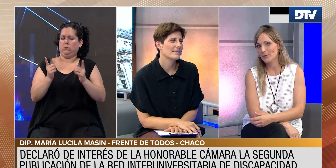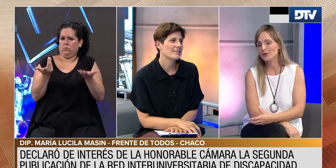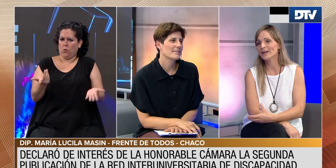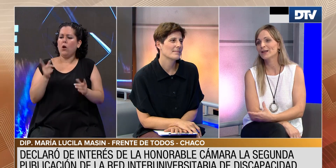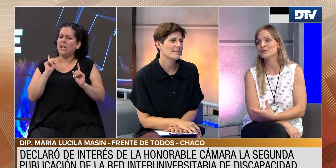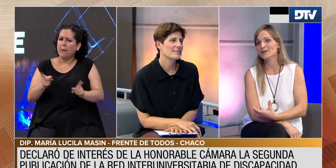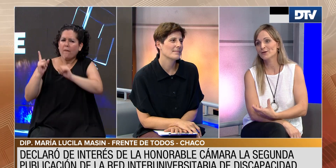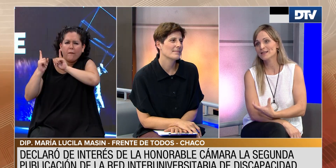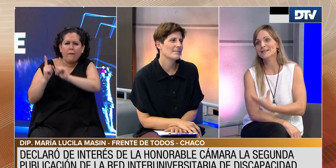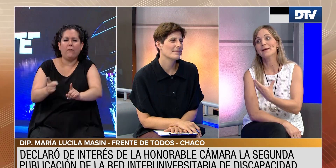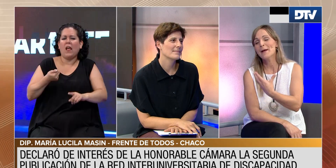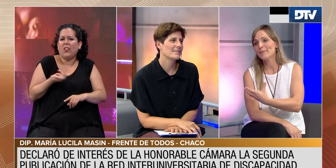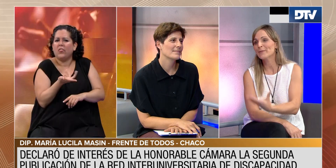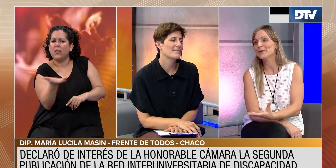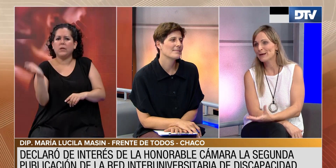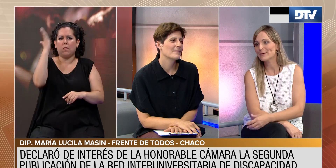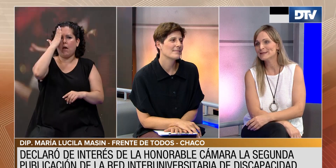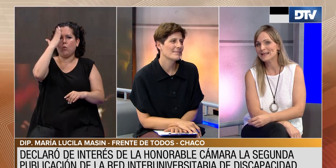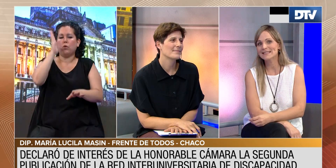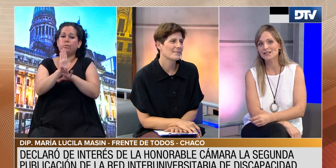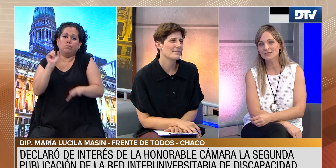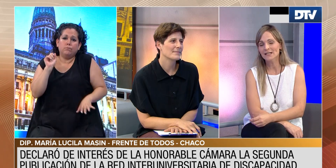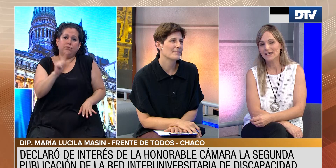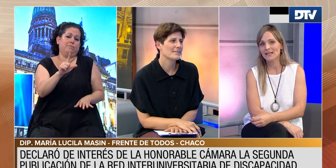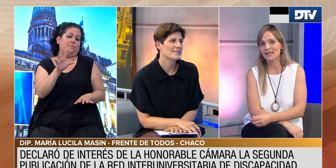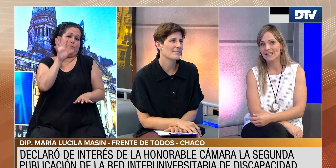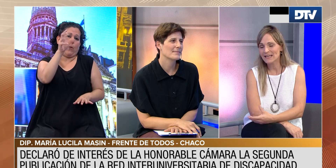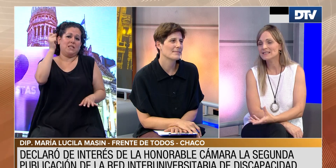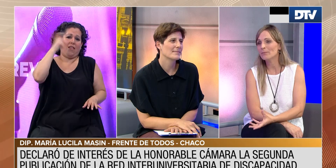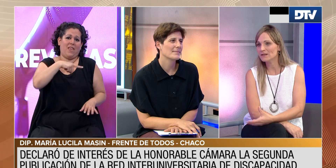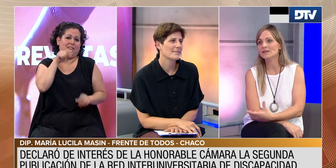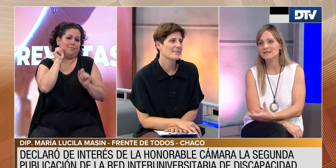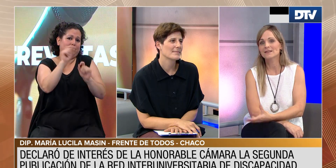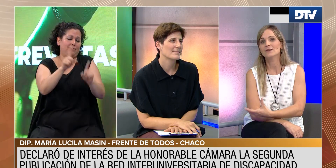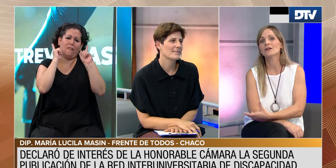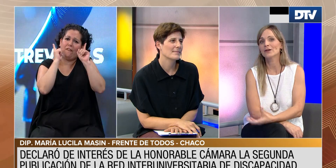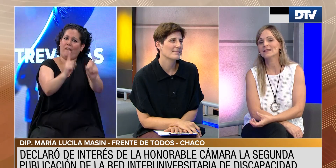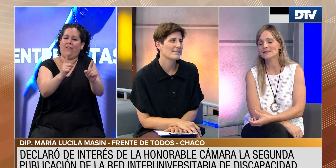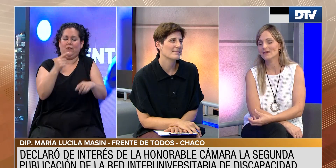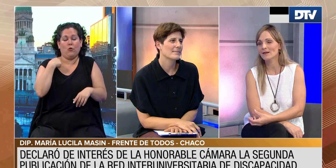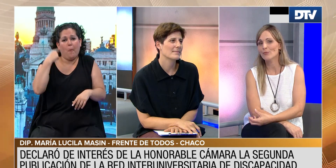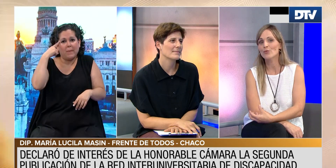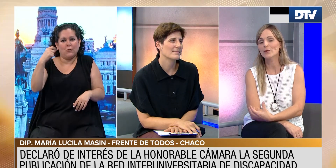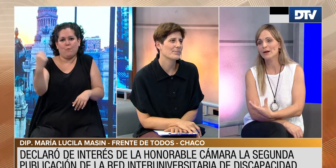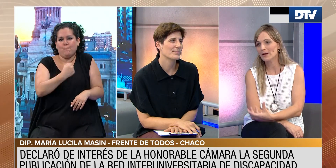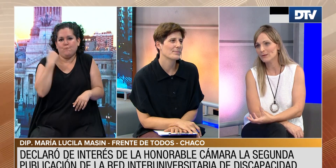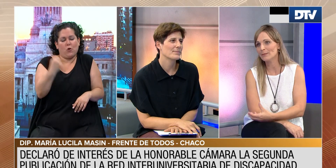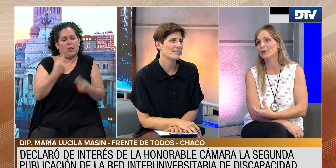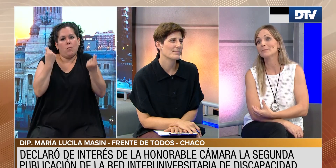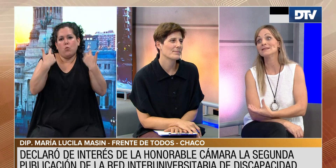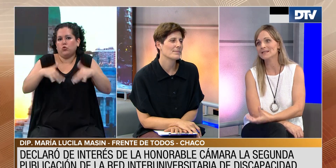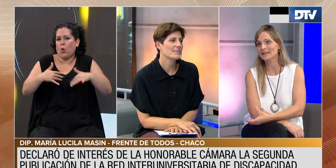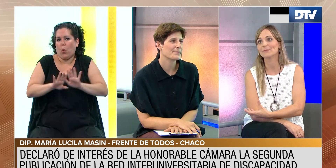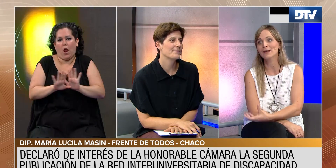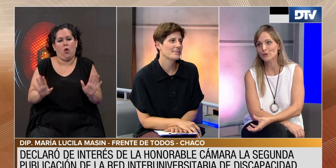que nos hace propio de la provincia del Chaco y en ese aspecto y en ese sentido creo que es muy valorable